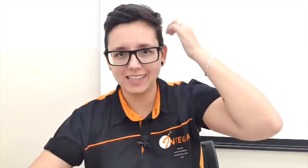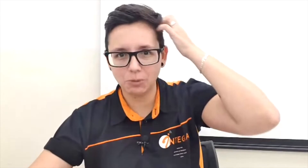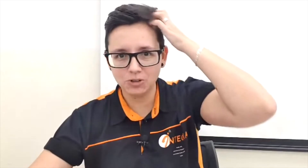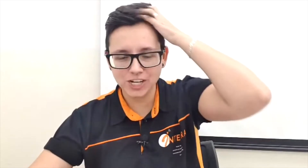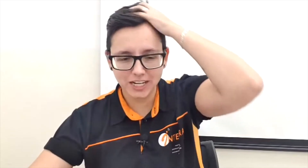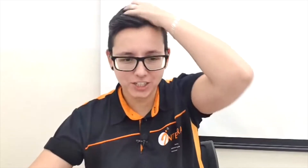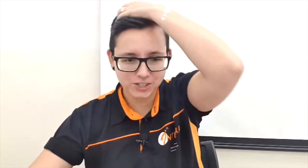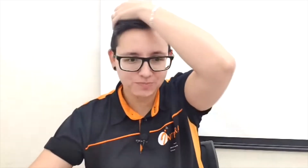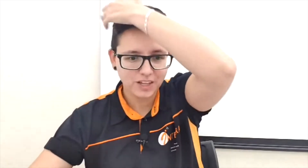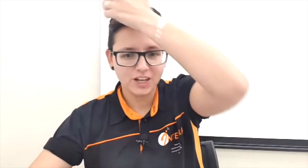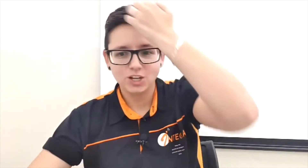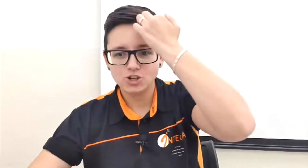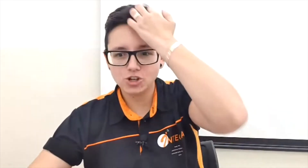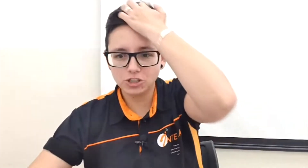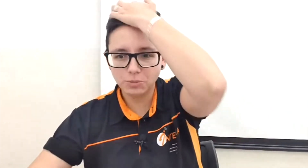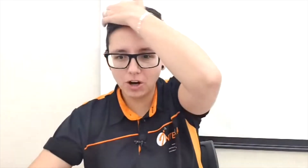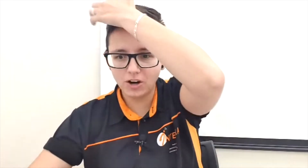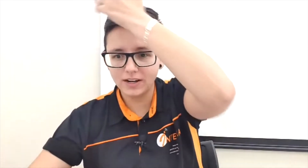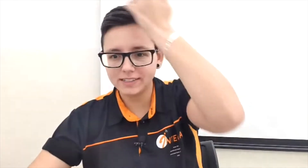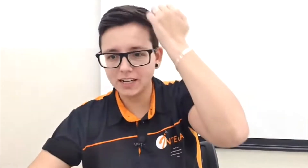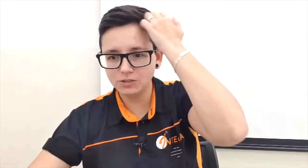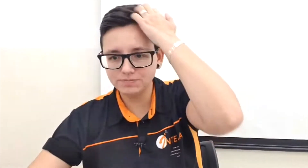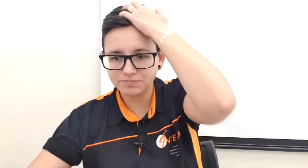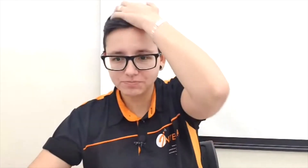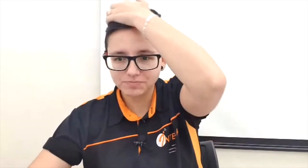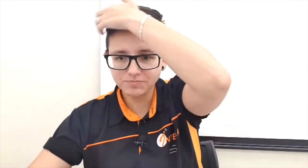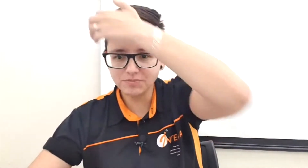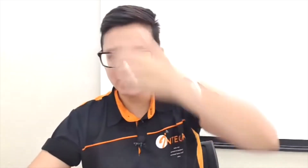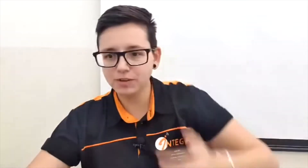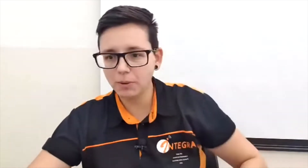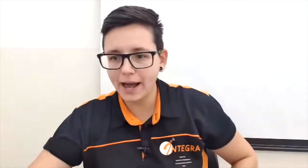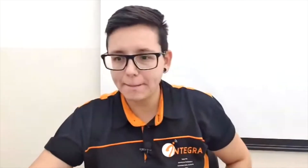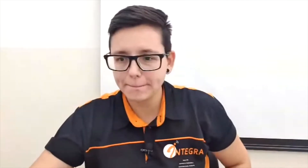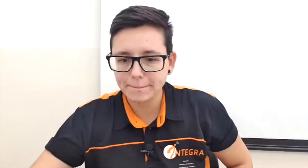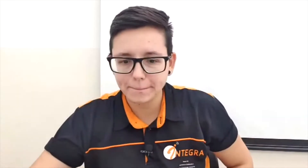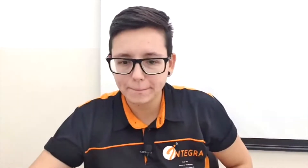bom, gente? Show de bola! Então, vamos lá.